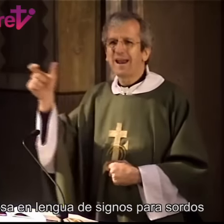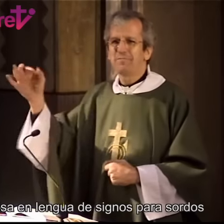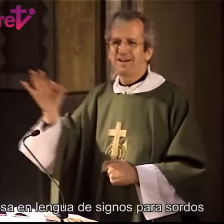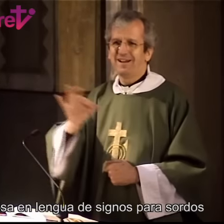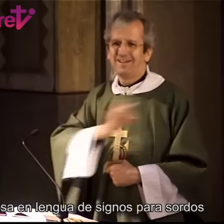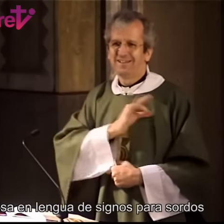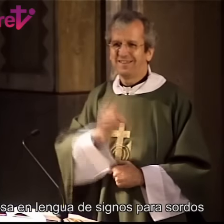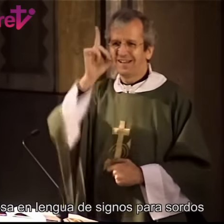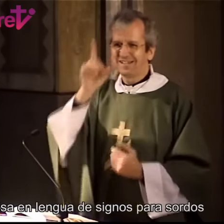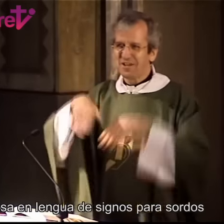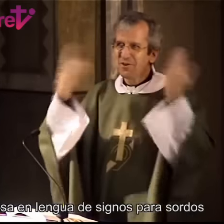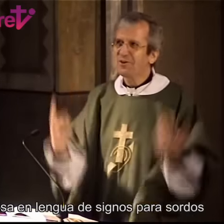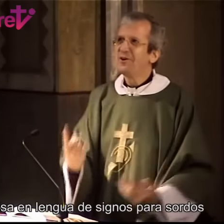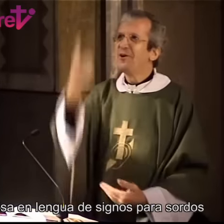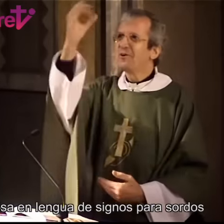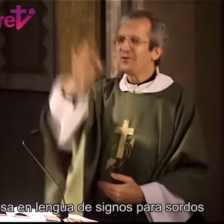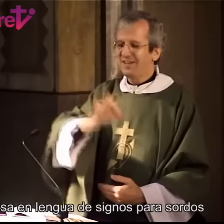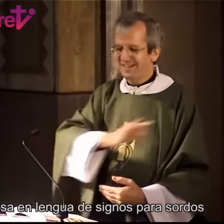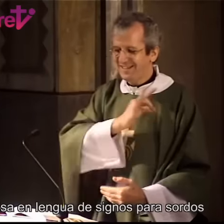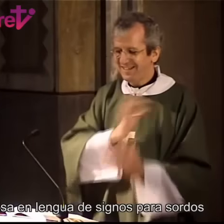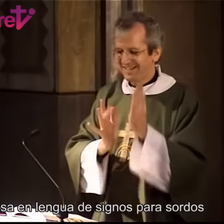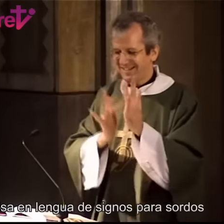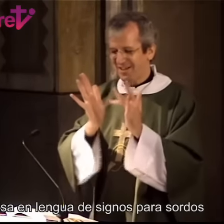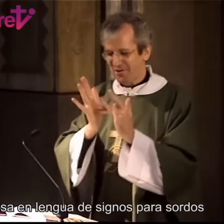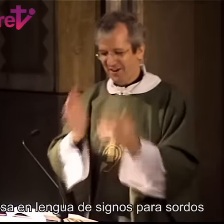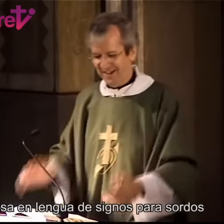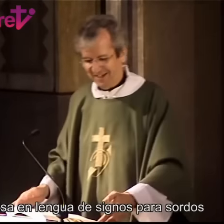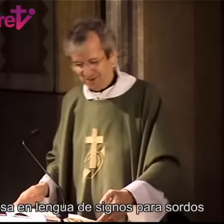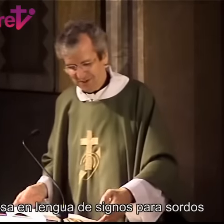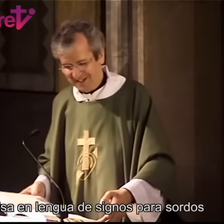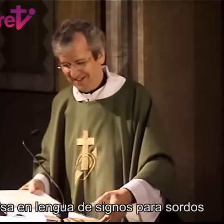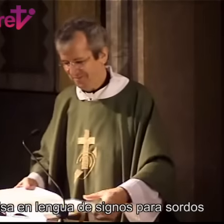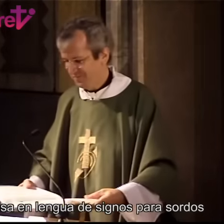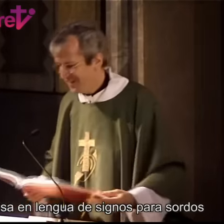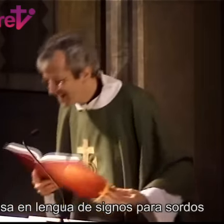Palabra del Señor, gloria a ti, Señor Jesús.